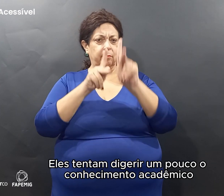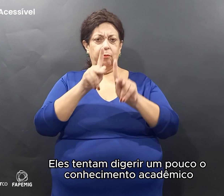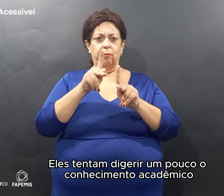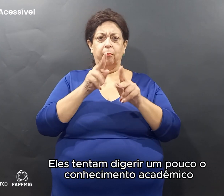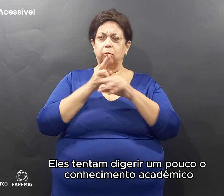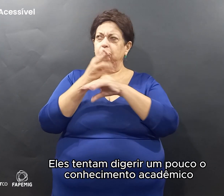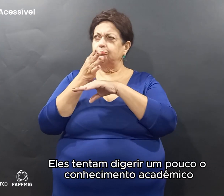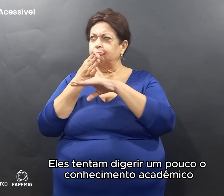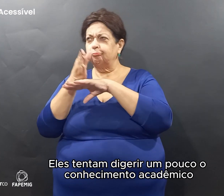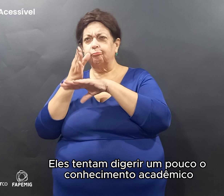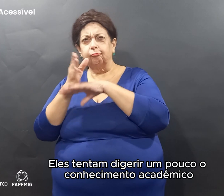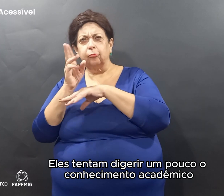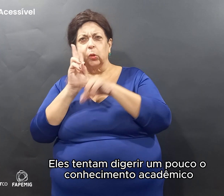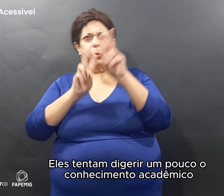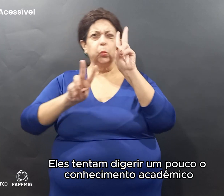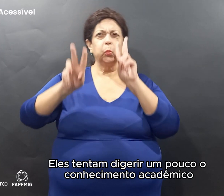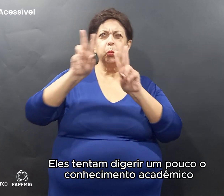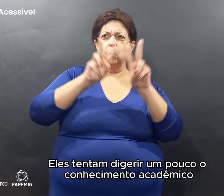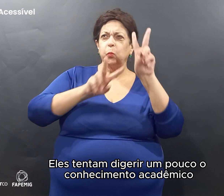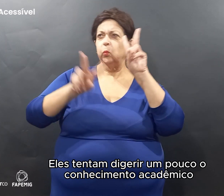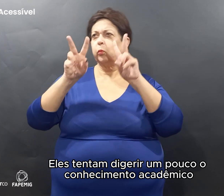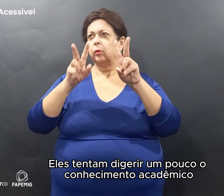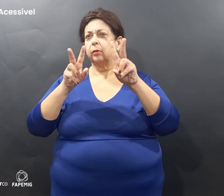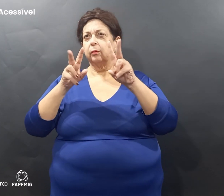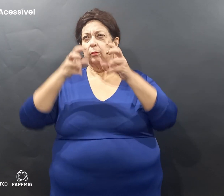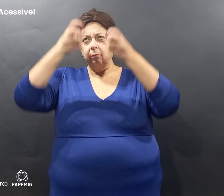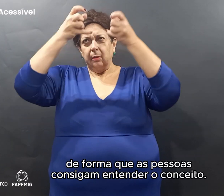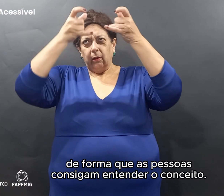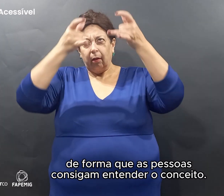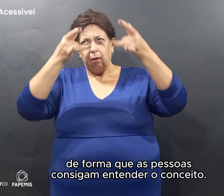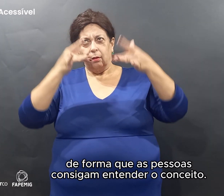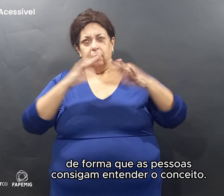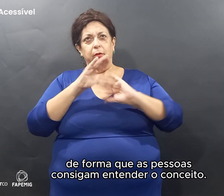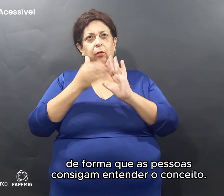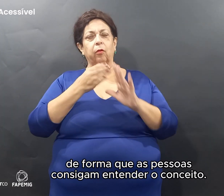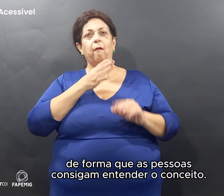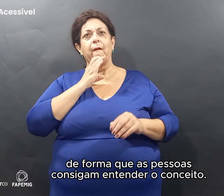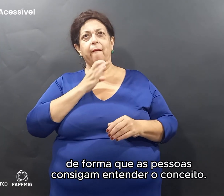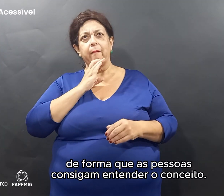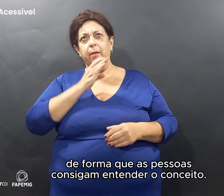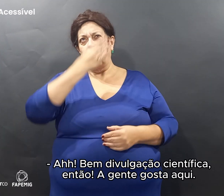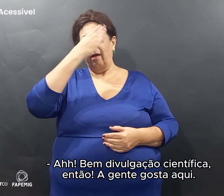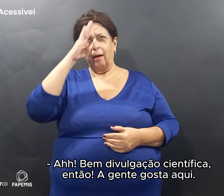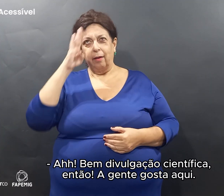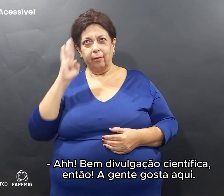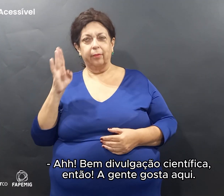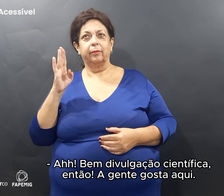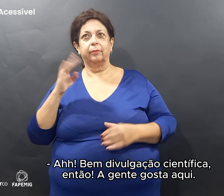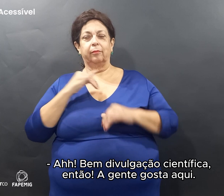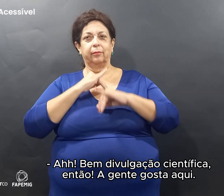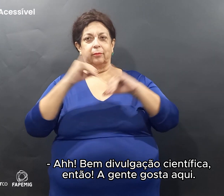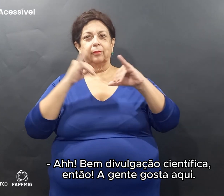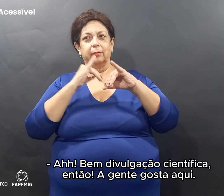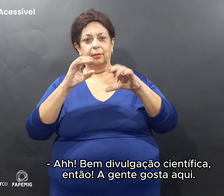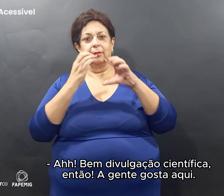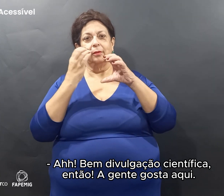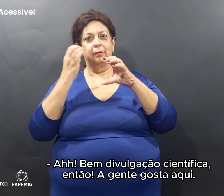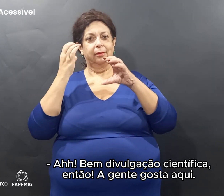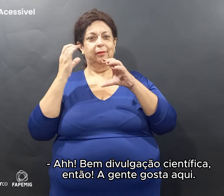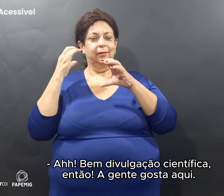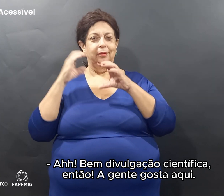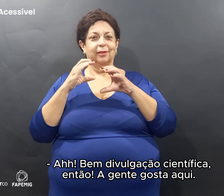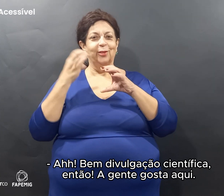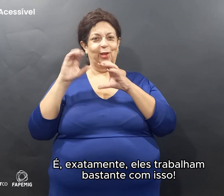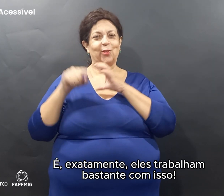Eles tentam digerir um pouco o conhecimento acadêmico de forma que as pessoas consigam entender. Bem divulgação científica, Exatamente. Então a